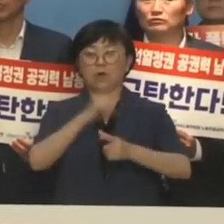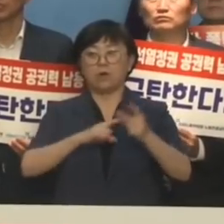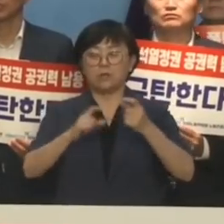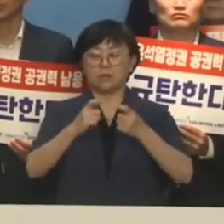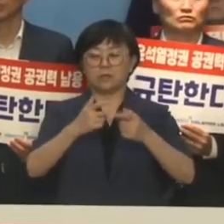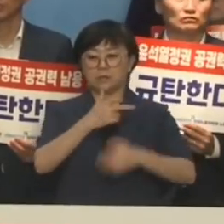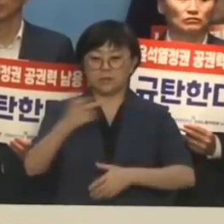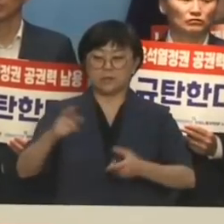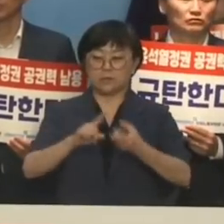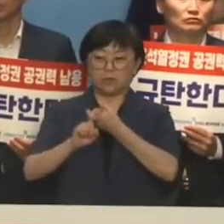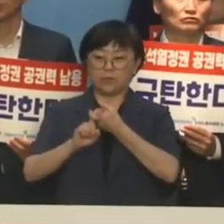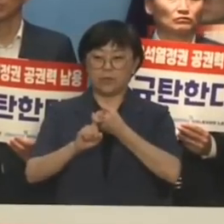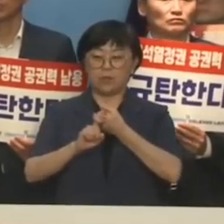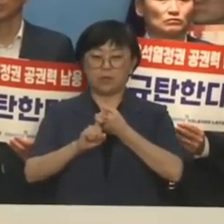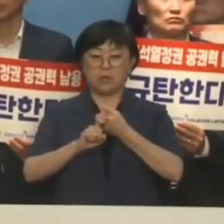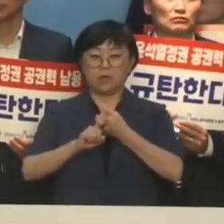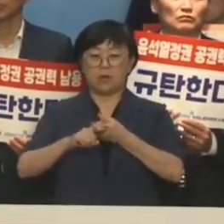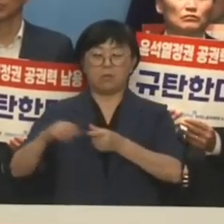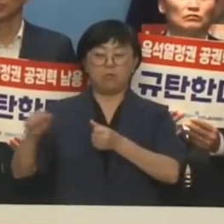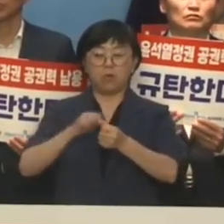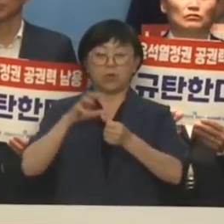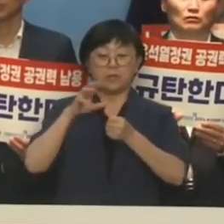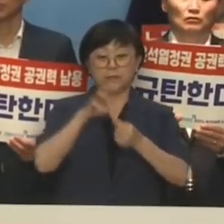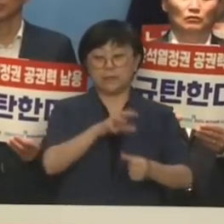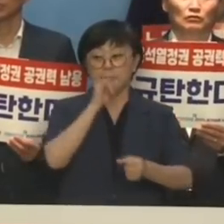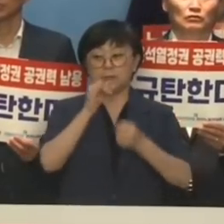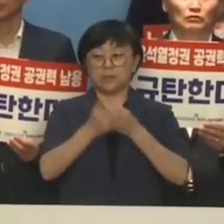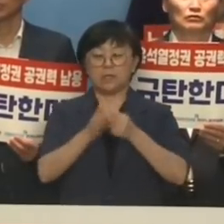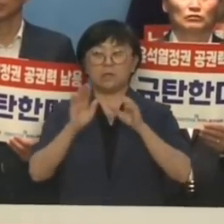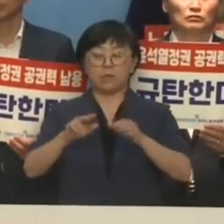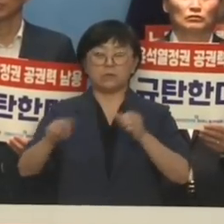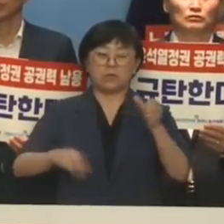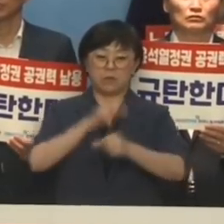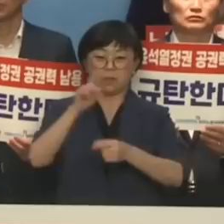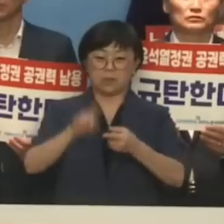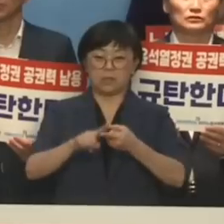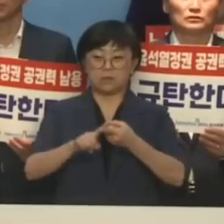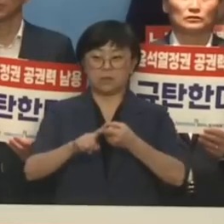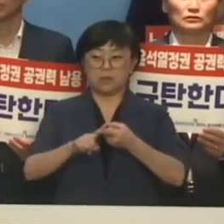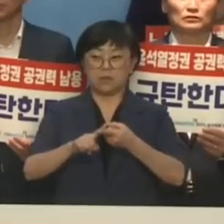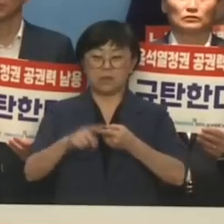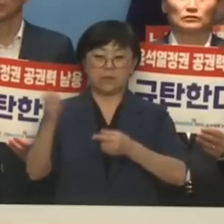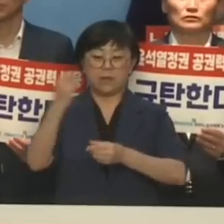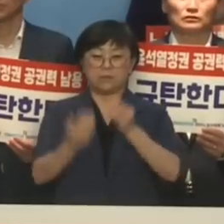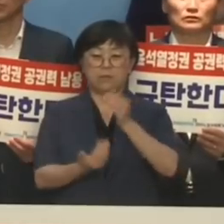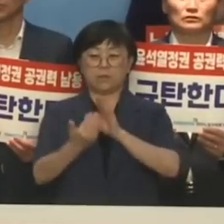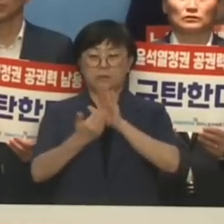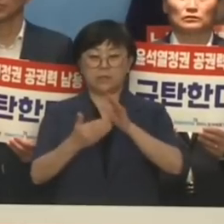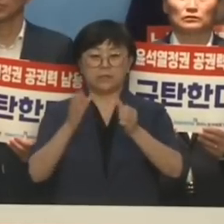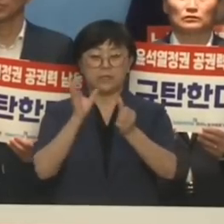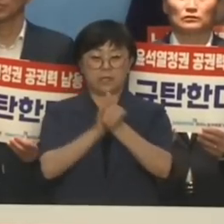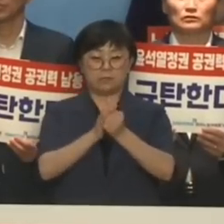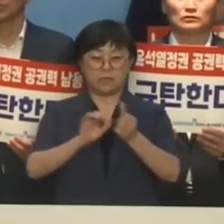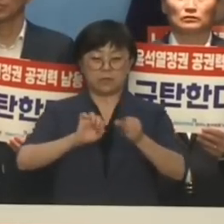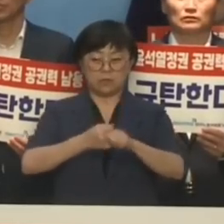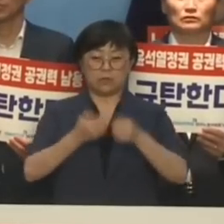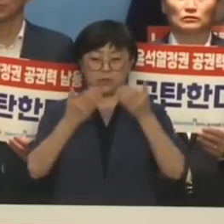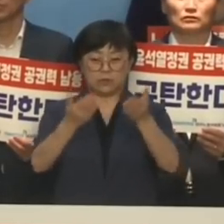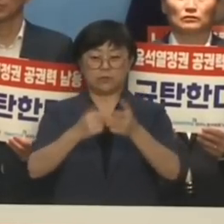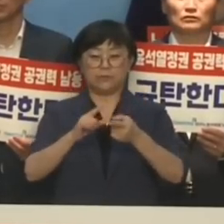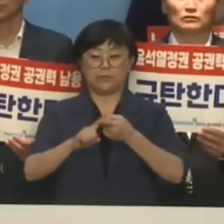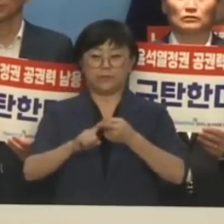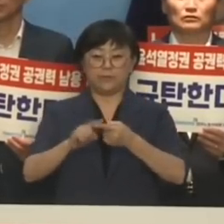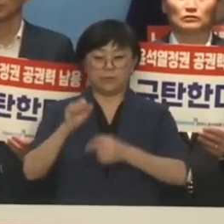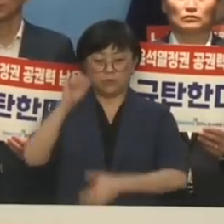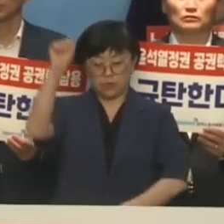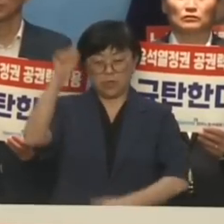연대로 공권력 남용과 폭력 진압으로 전철된 이번 사태에 대해서 재발 방지와 책임자 처벌을 촉구하는 다양한